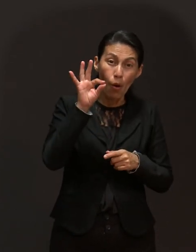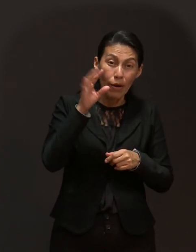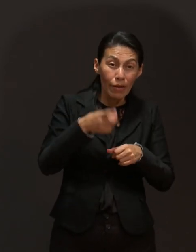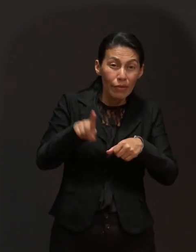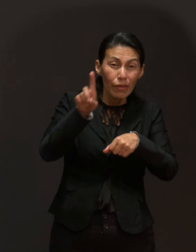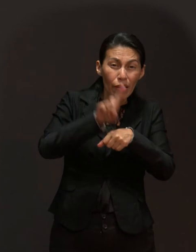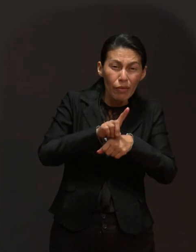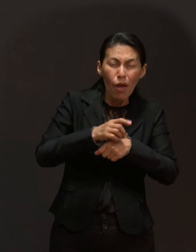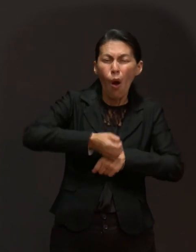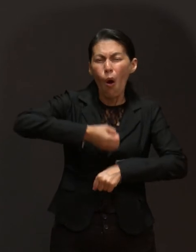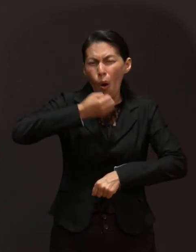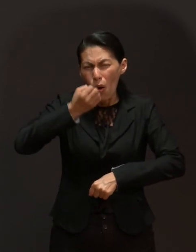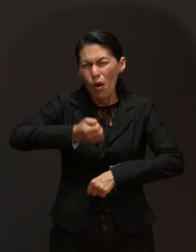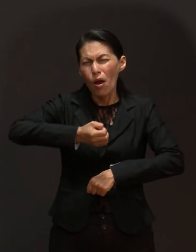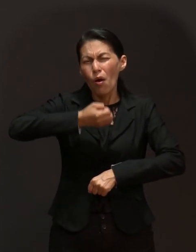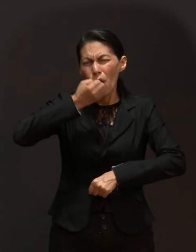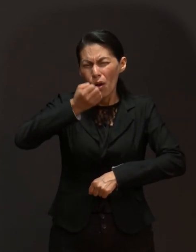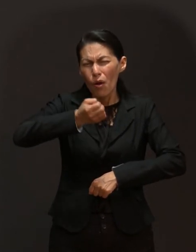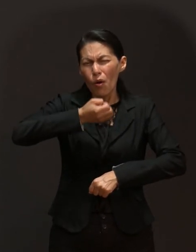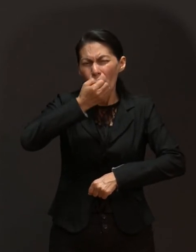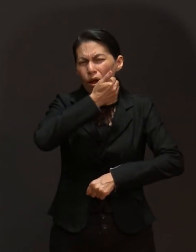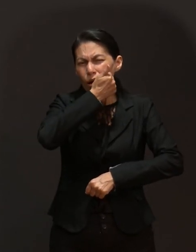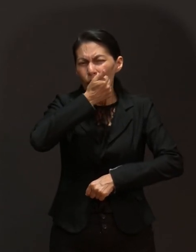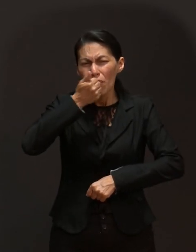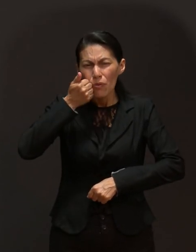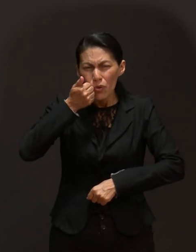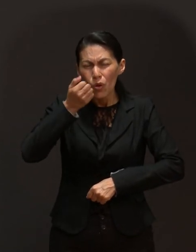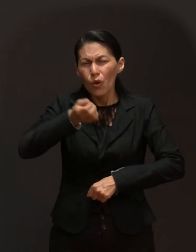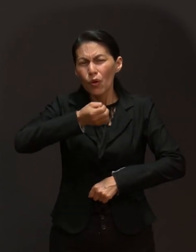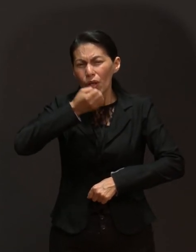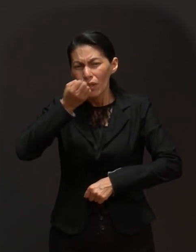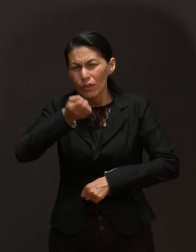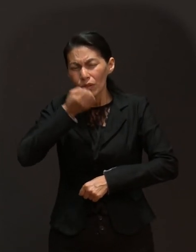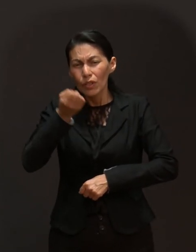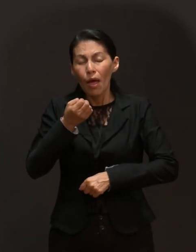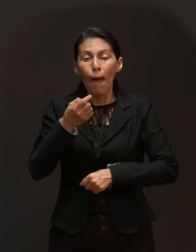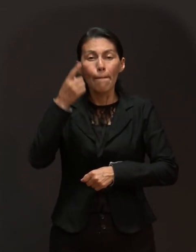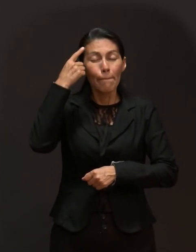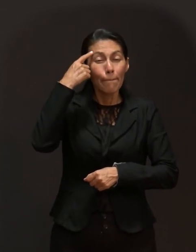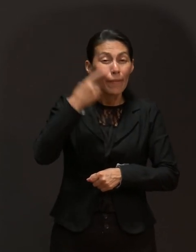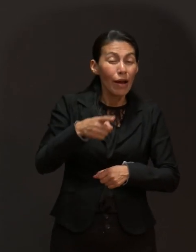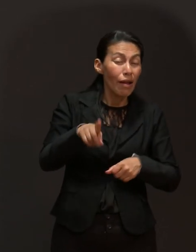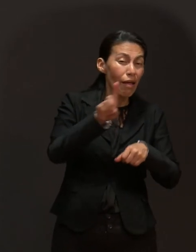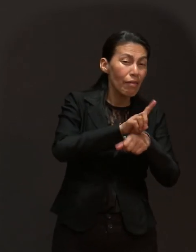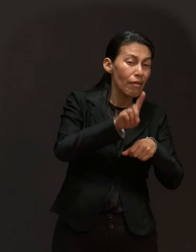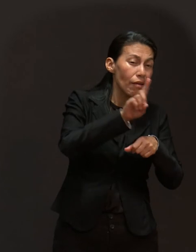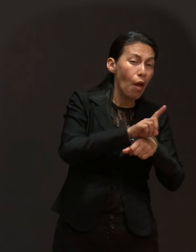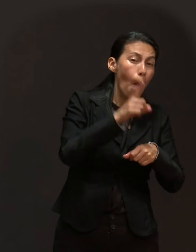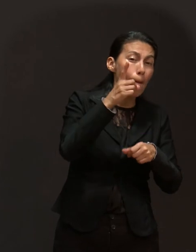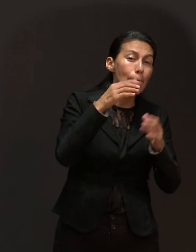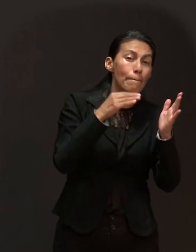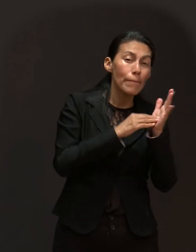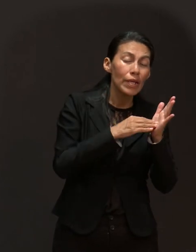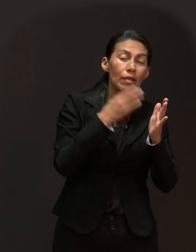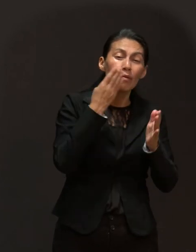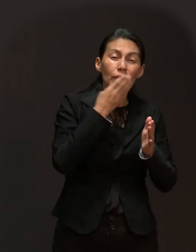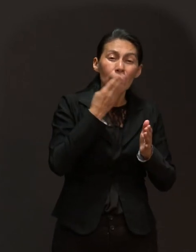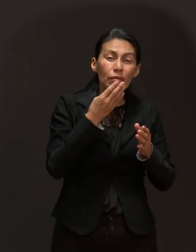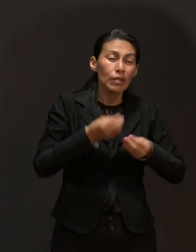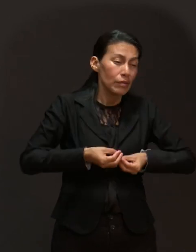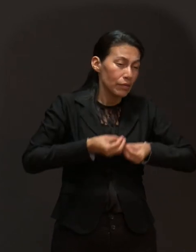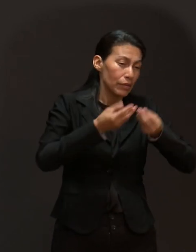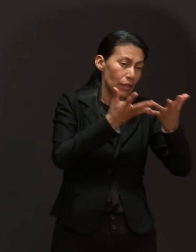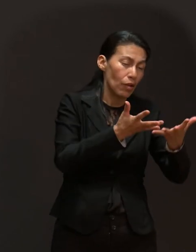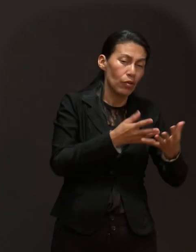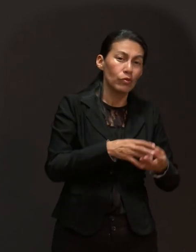Para que cada día Mil Biblias puedan distribuirse Mil Biblias De tal manera